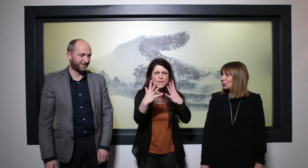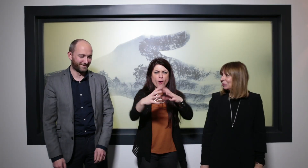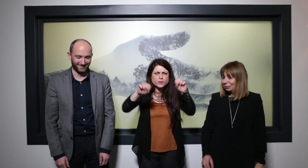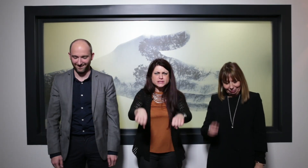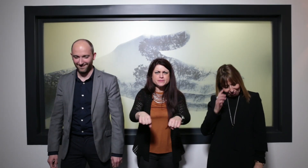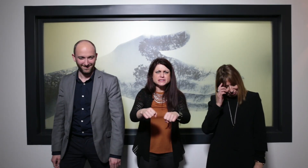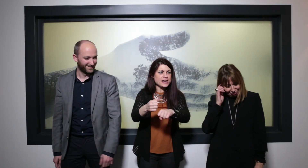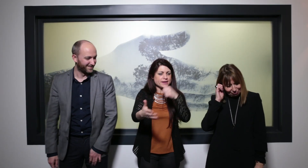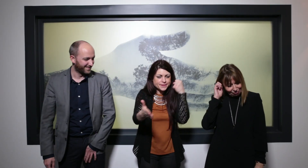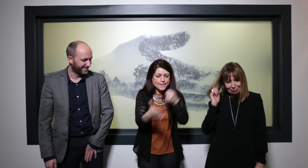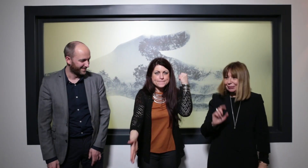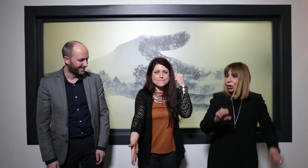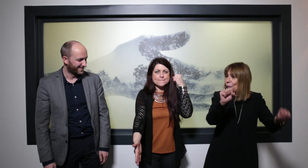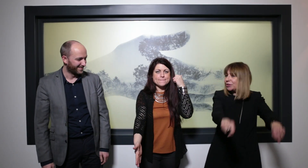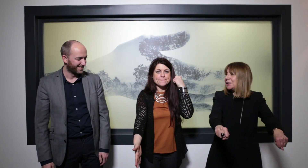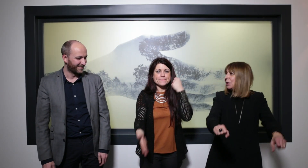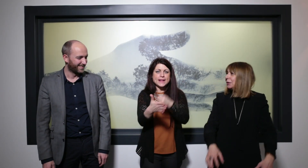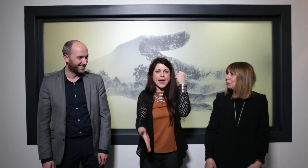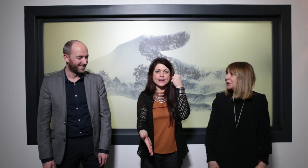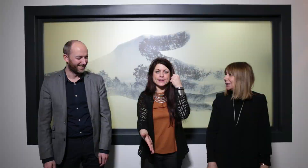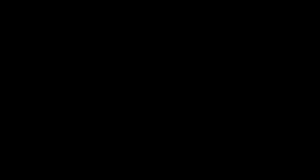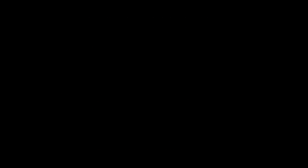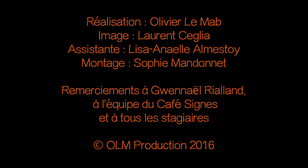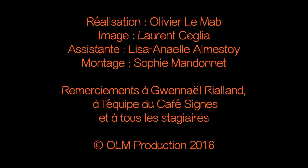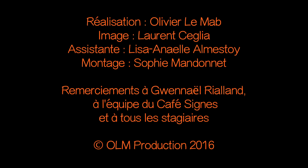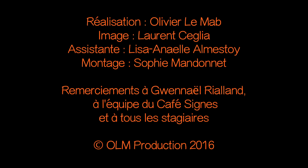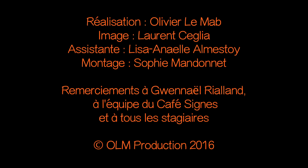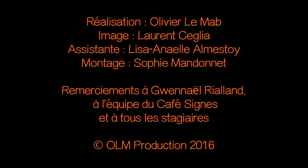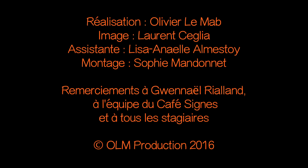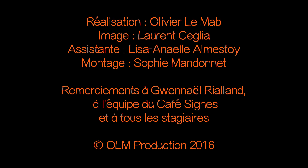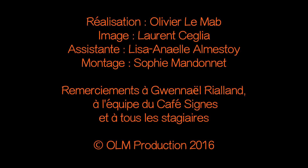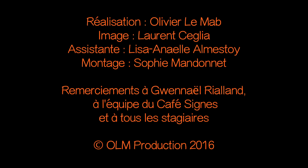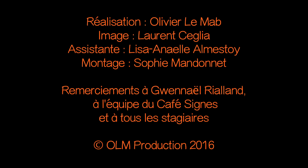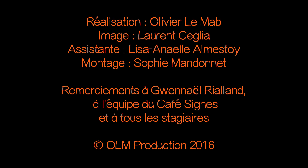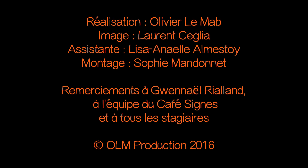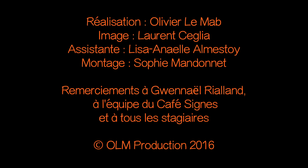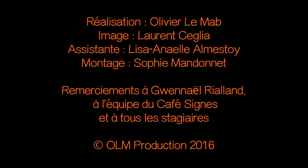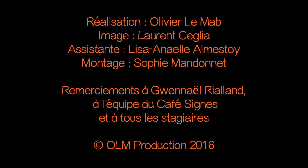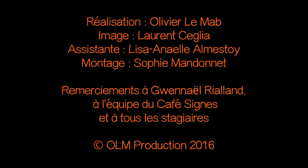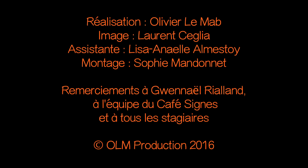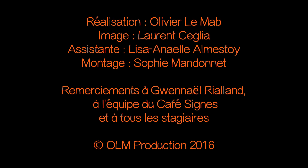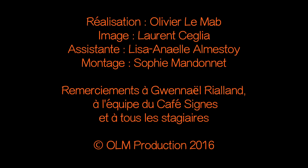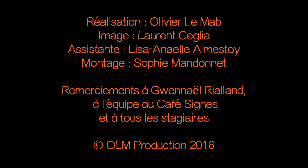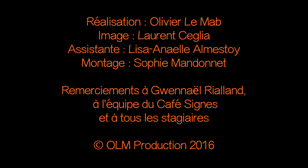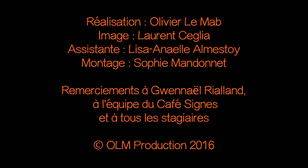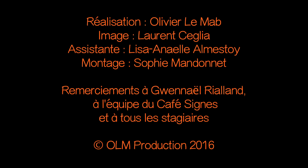comme possible c'est possible C'est la d